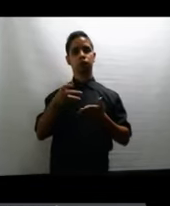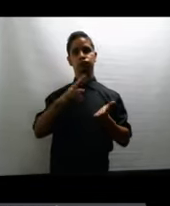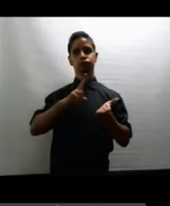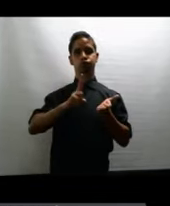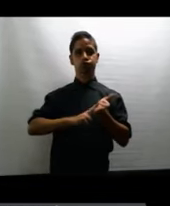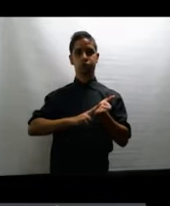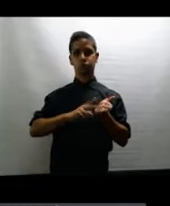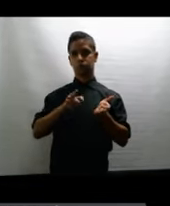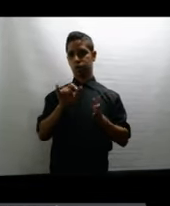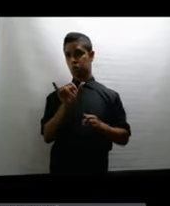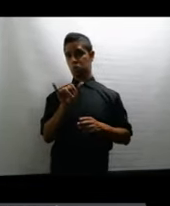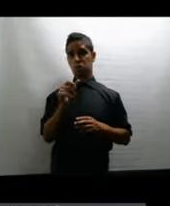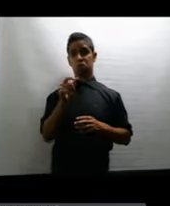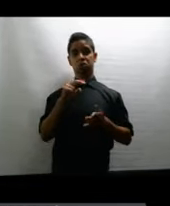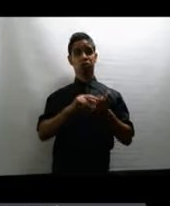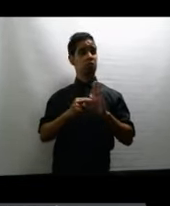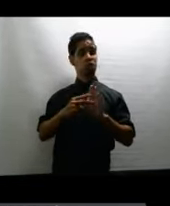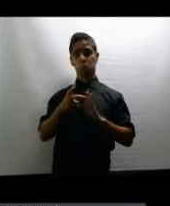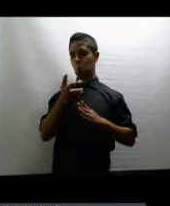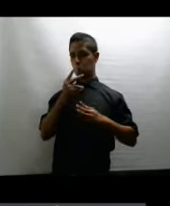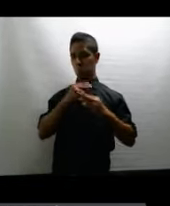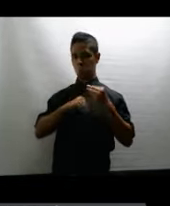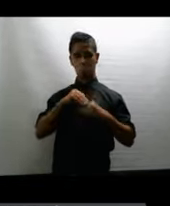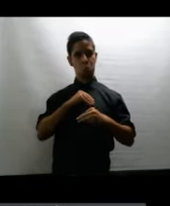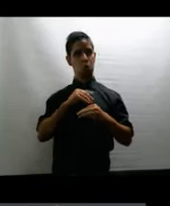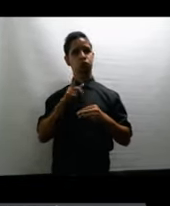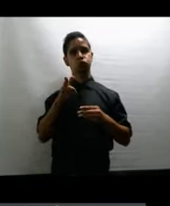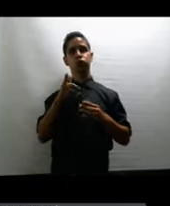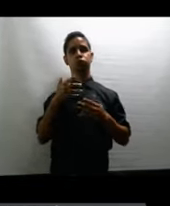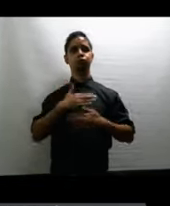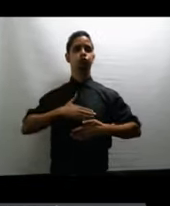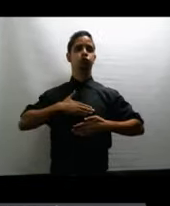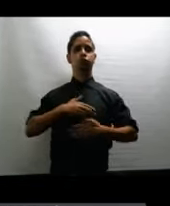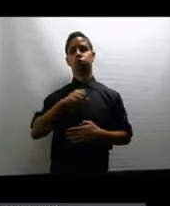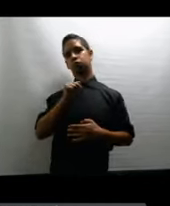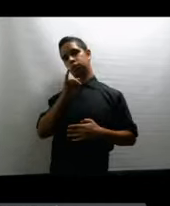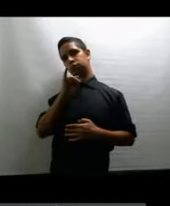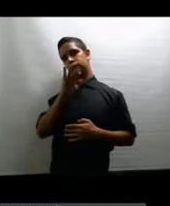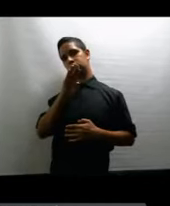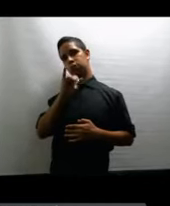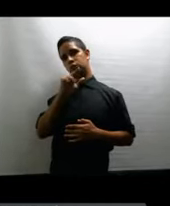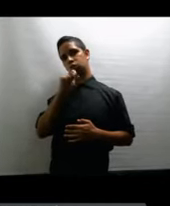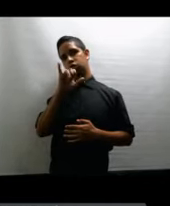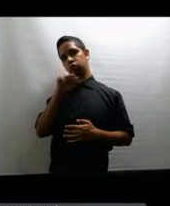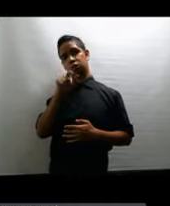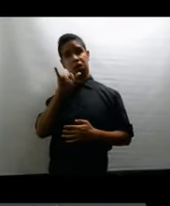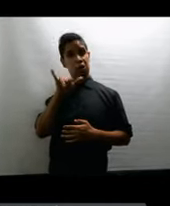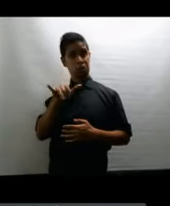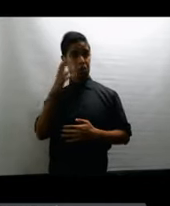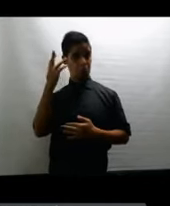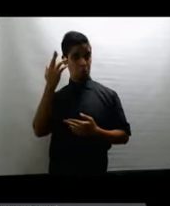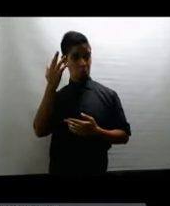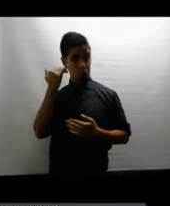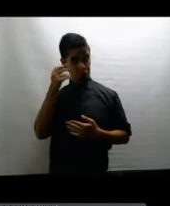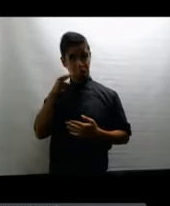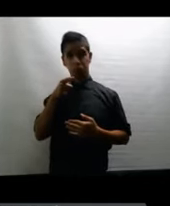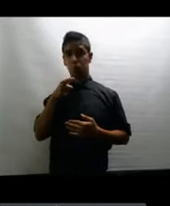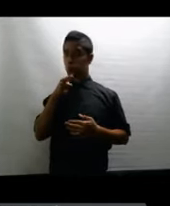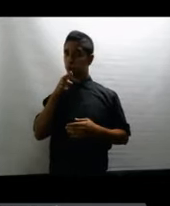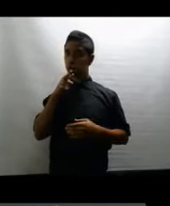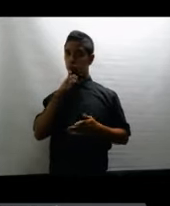y de momento después a las 10 de la noche se disfruta la simbiosis que va a estar allí, porque de verdad eso promete. Sí,